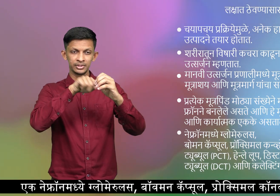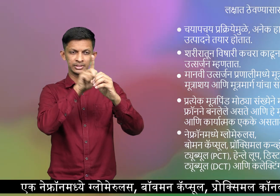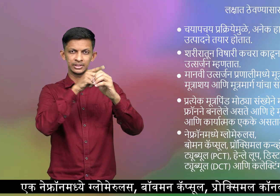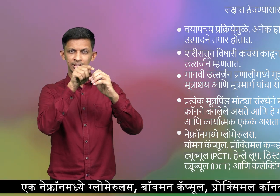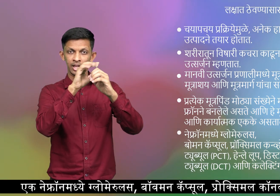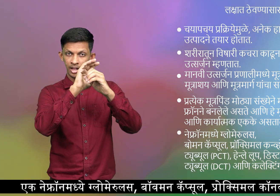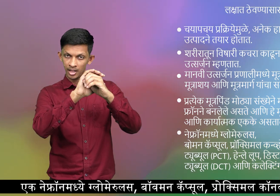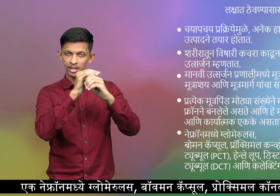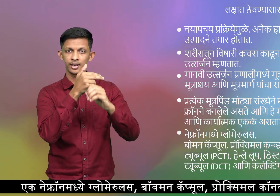पीसीटी,